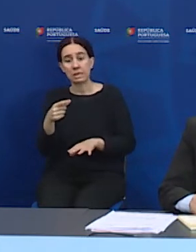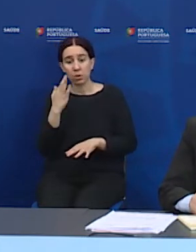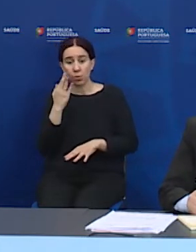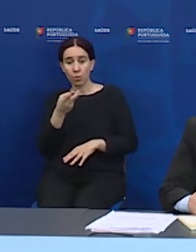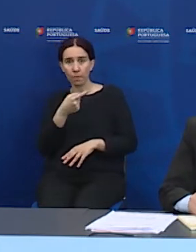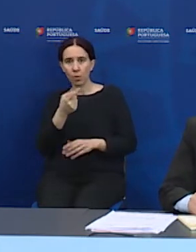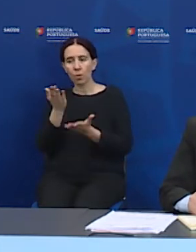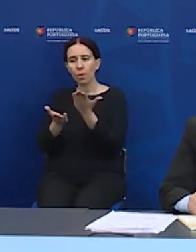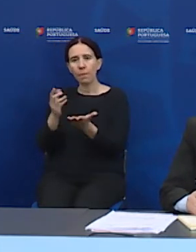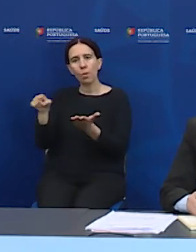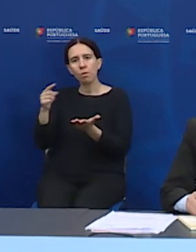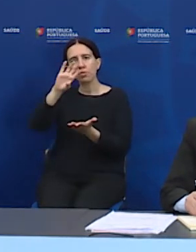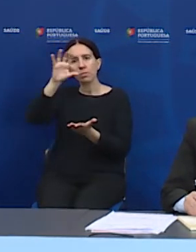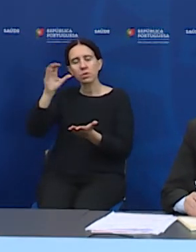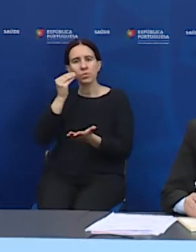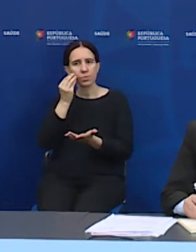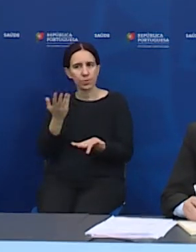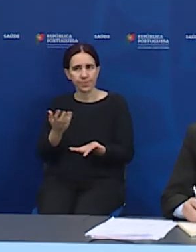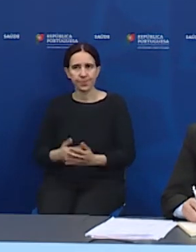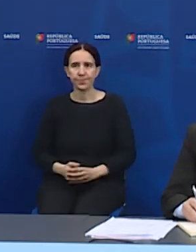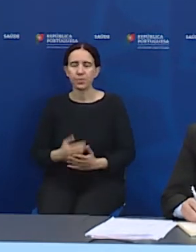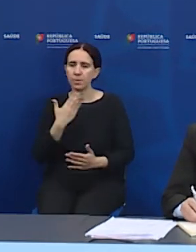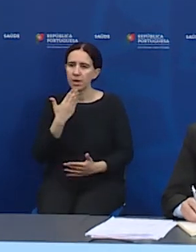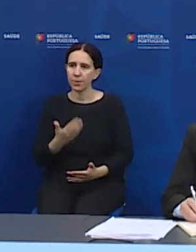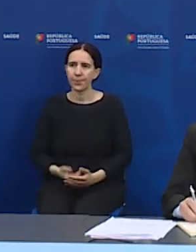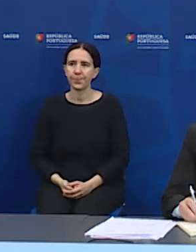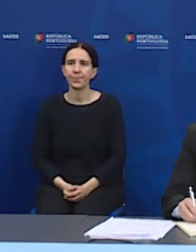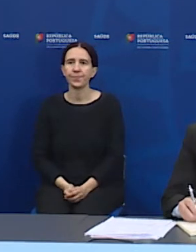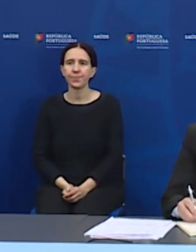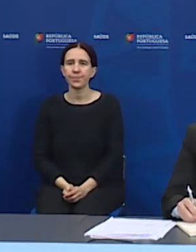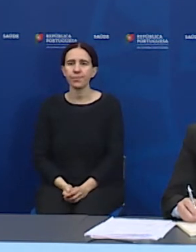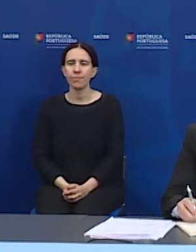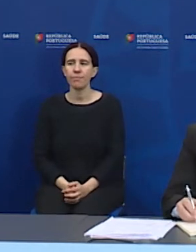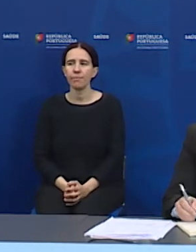esse número compara com os outros países obrigado